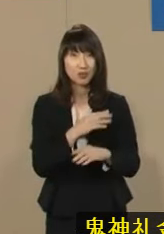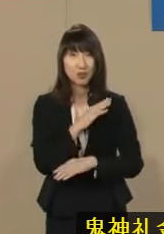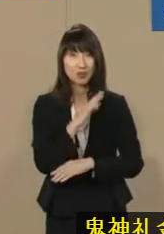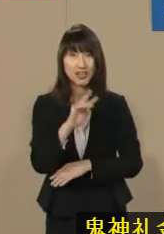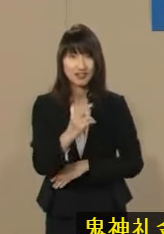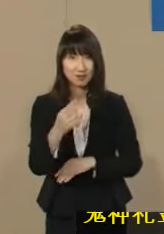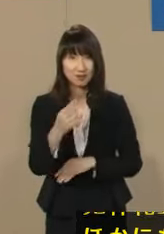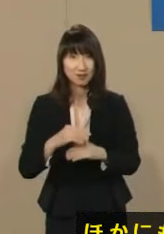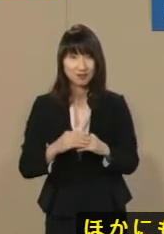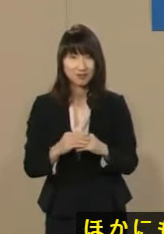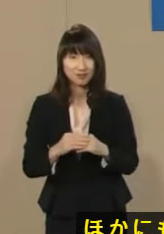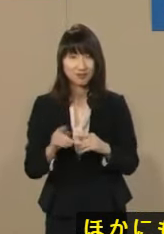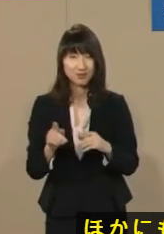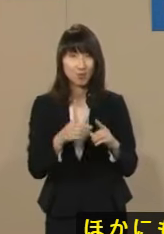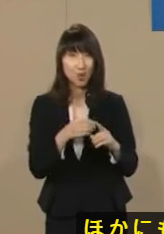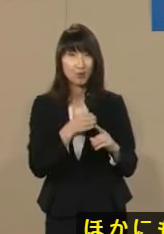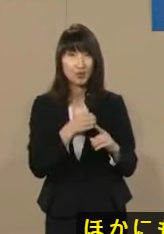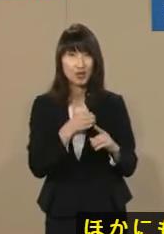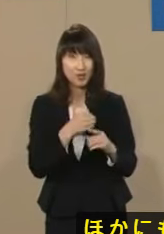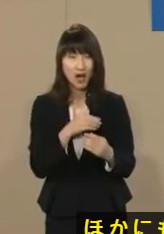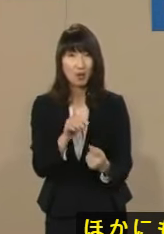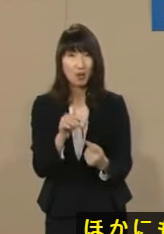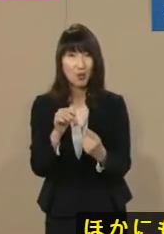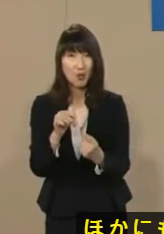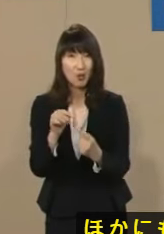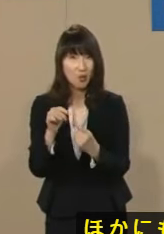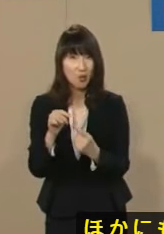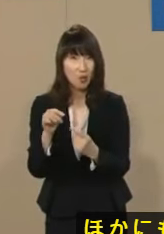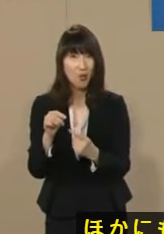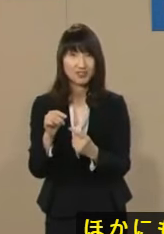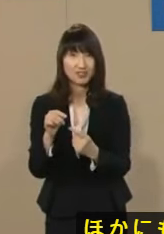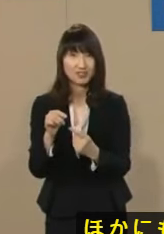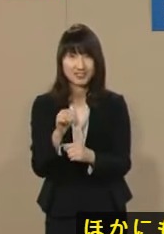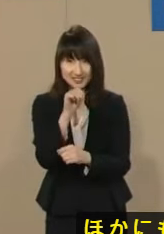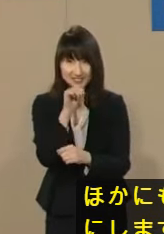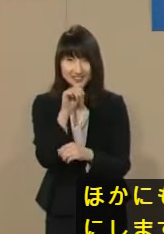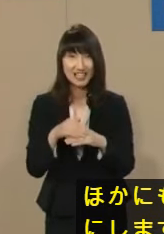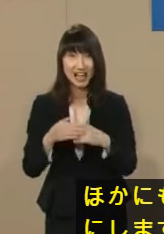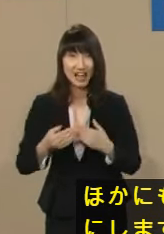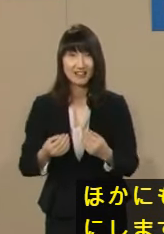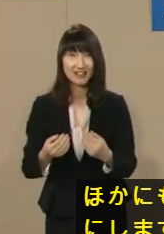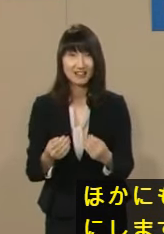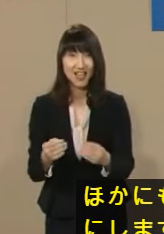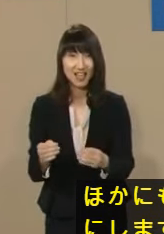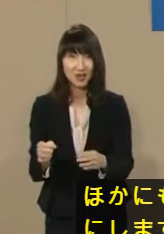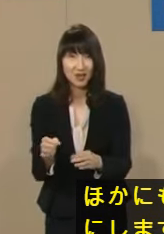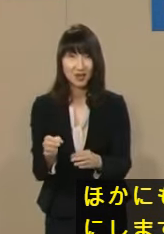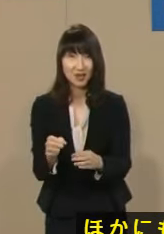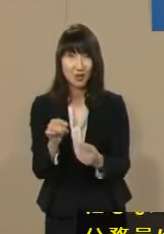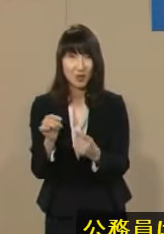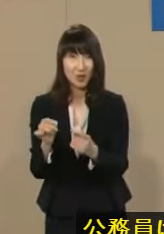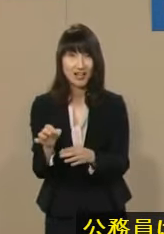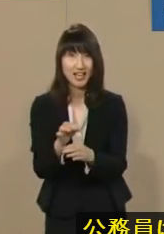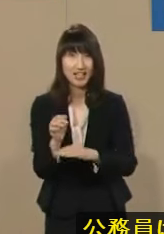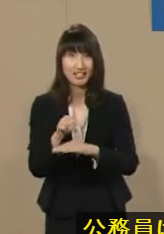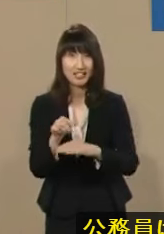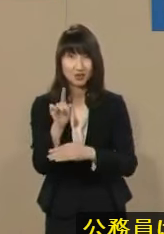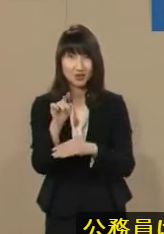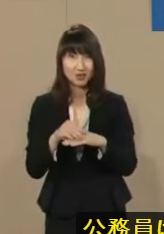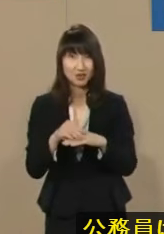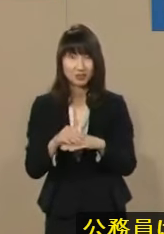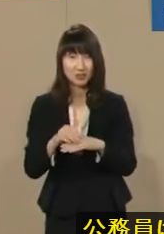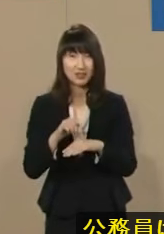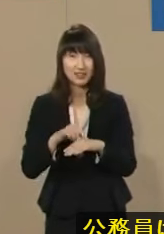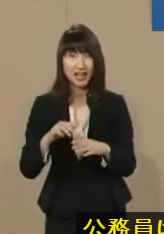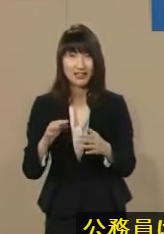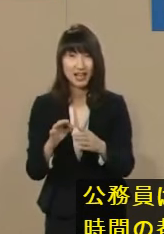員にします。公務員は雇用の受け皿でもあり、安定雇用は経済政策です。時間の都合上、